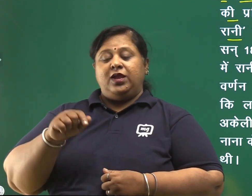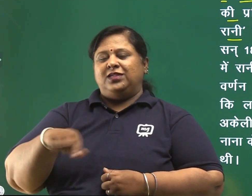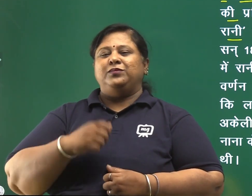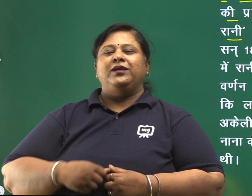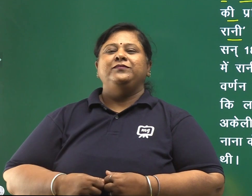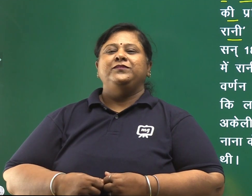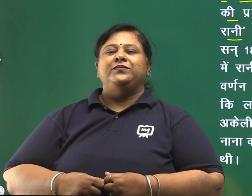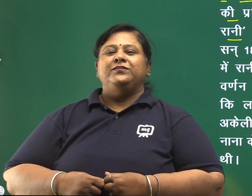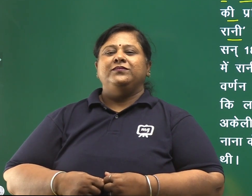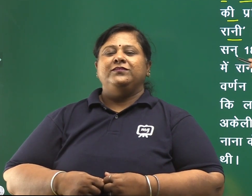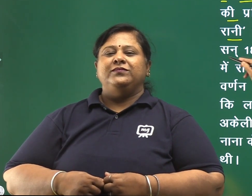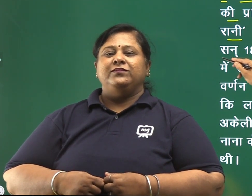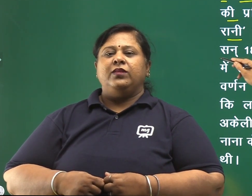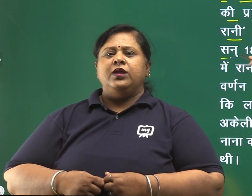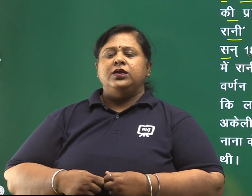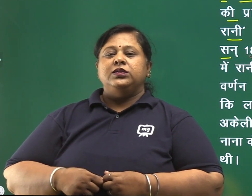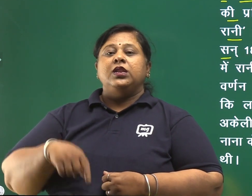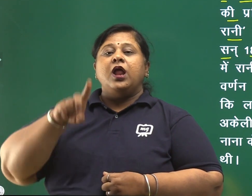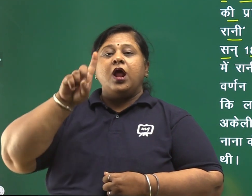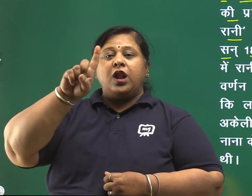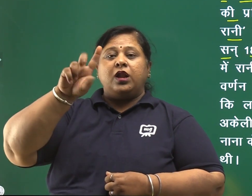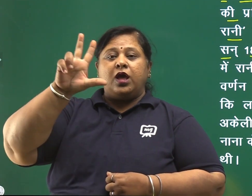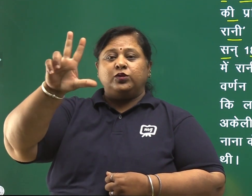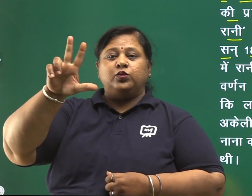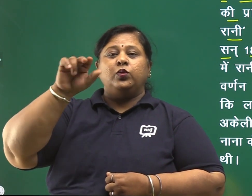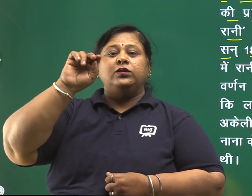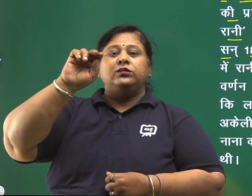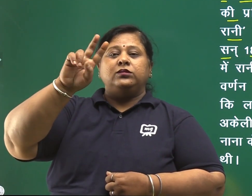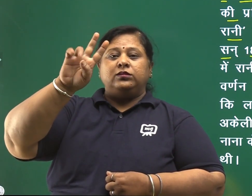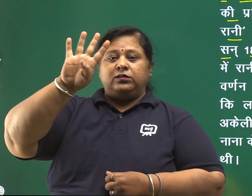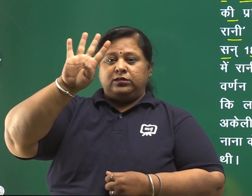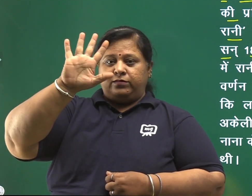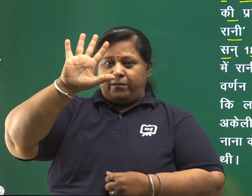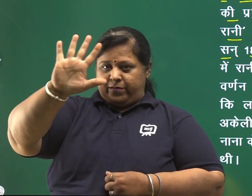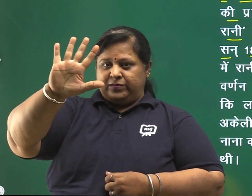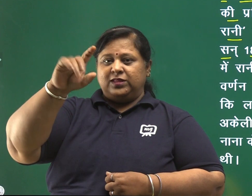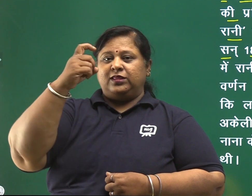इसमें सन 1857